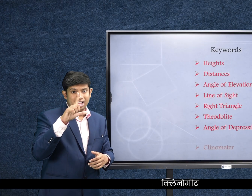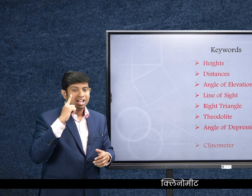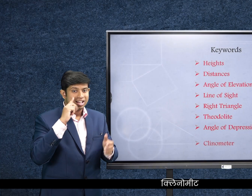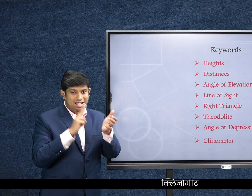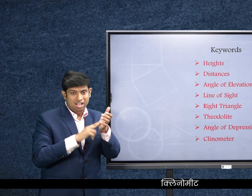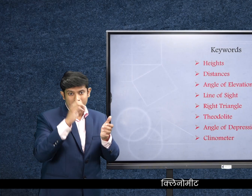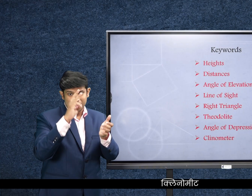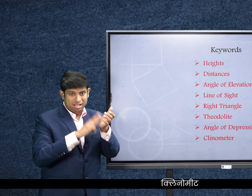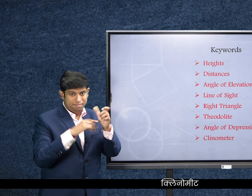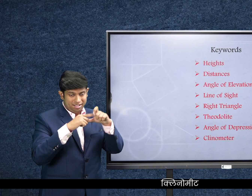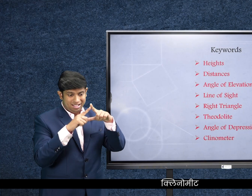क्लिनोमीट.